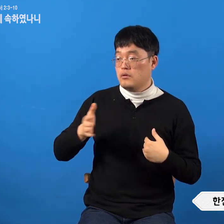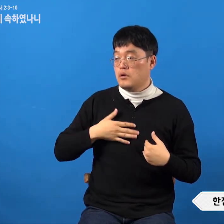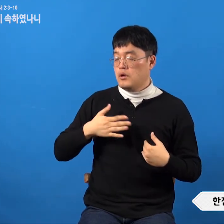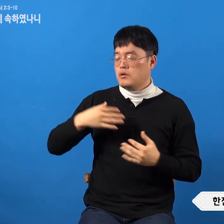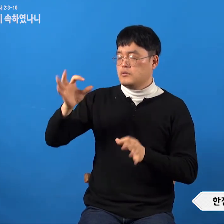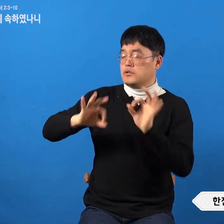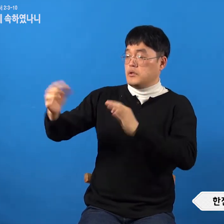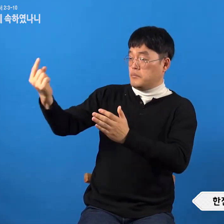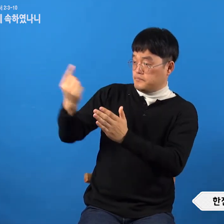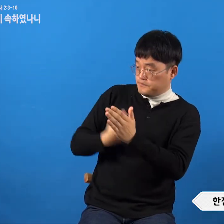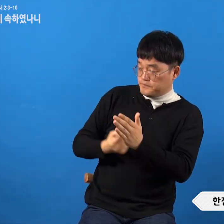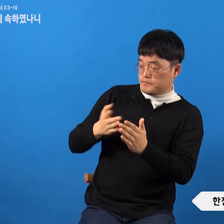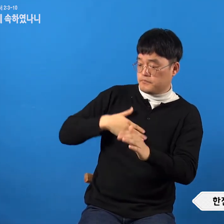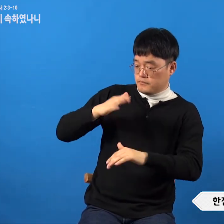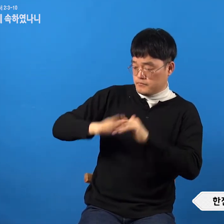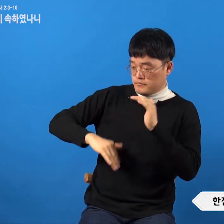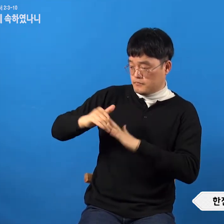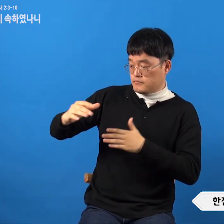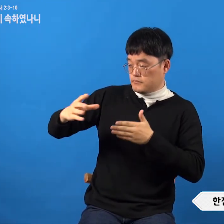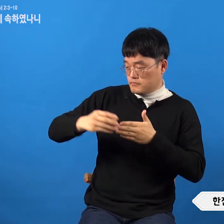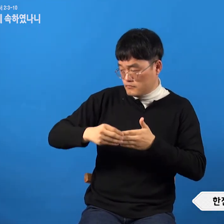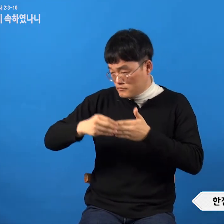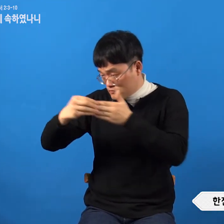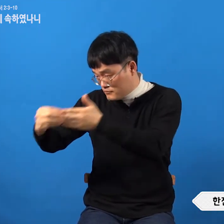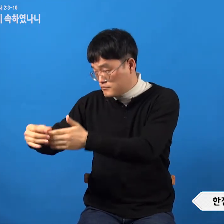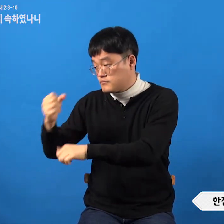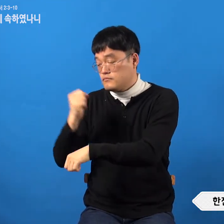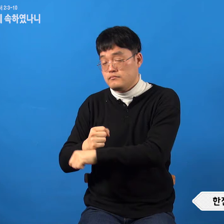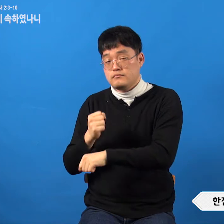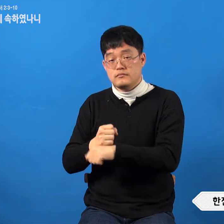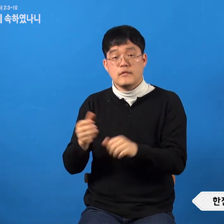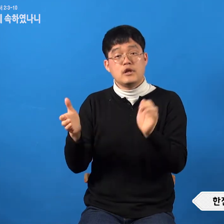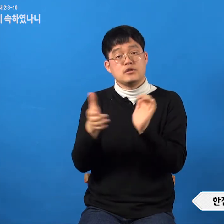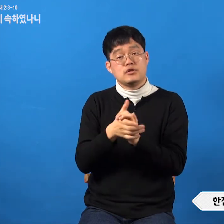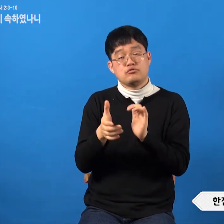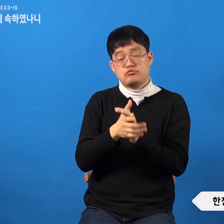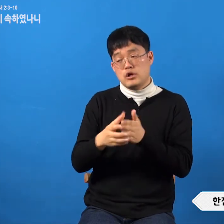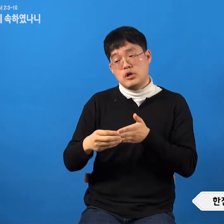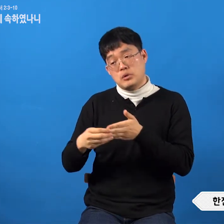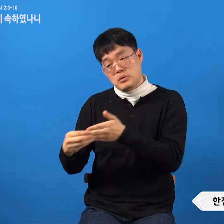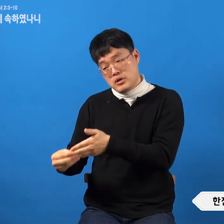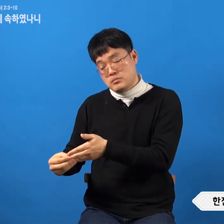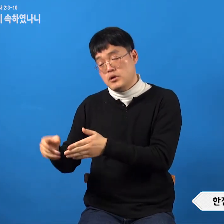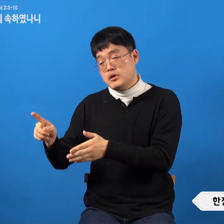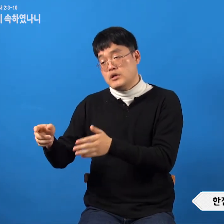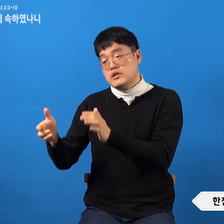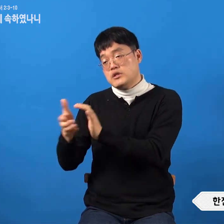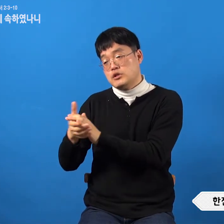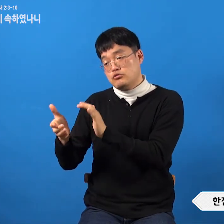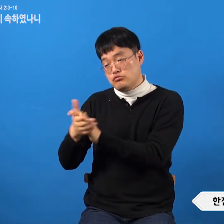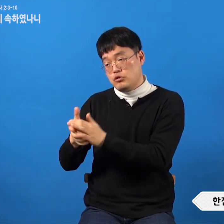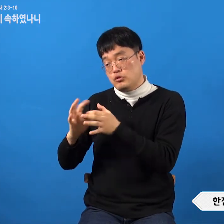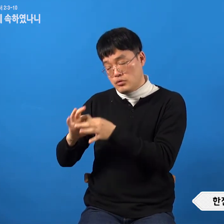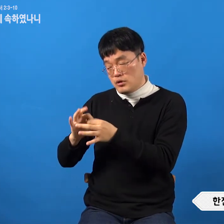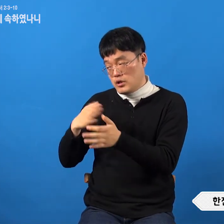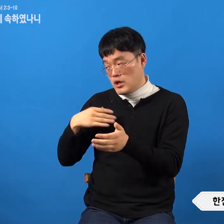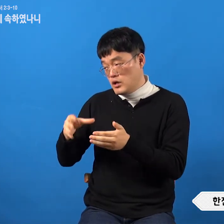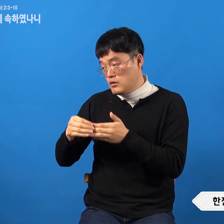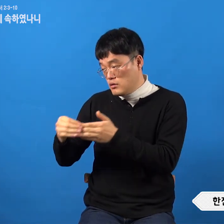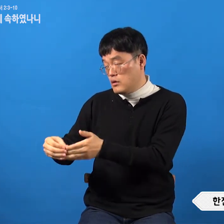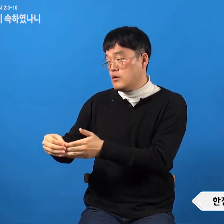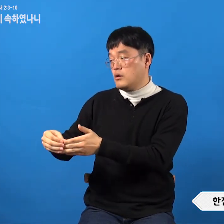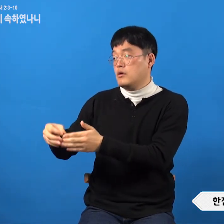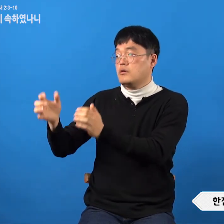손을 이끌고 인도해 주셨습니다. 친구가 나를 인도했지만 사실 그 뒤에서 역사하신 분은 주님께서 내 손을